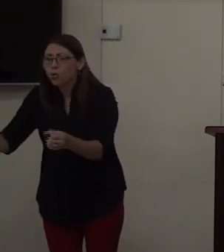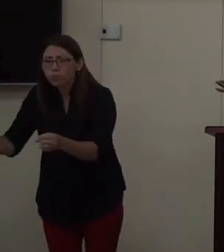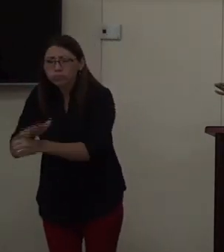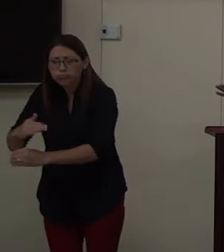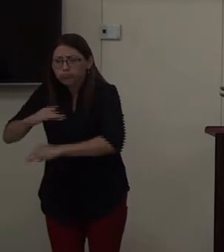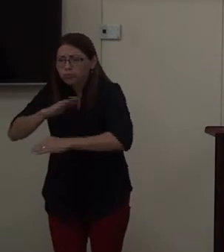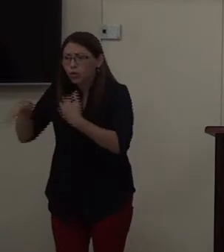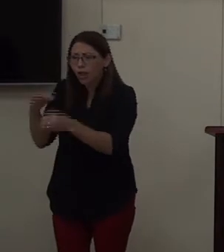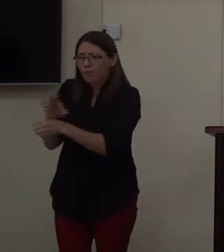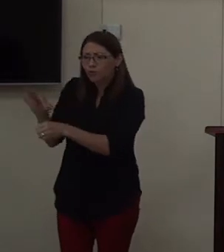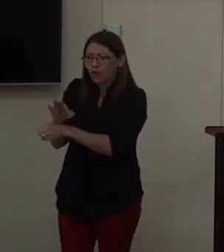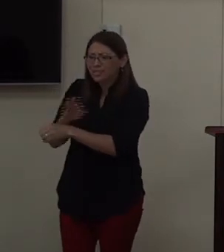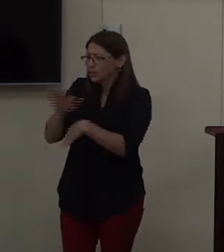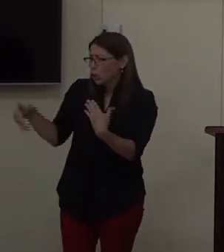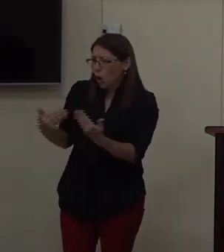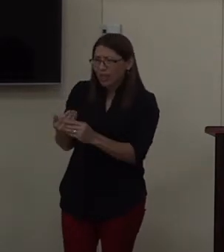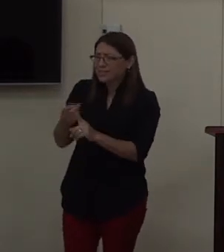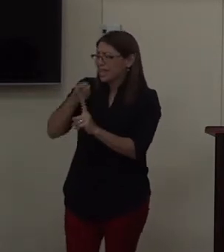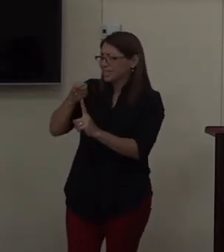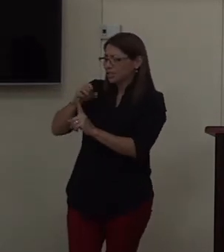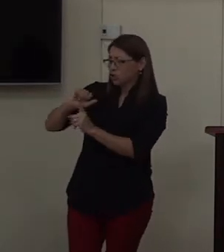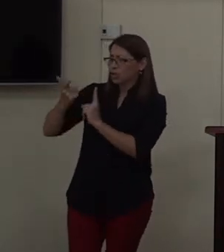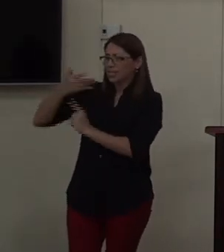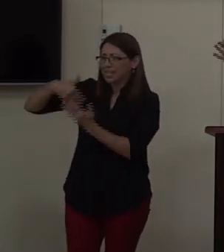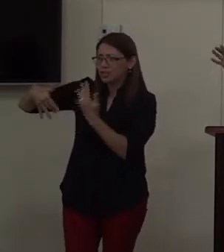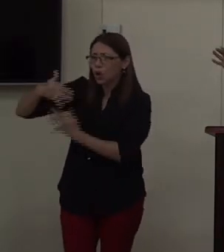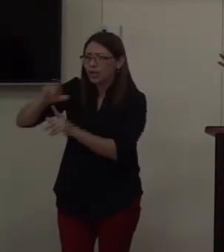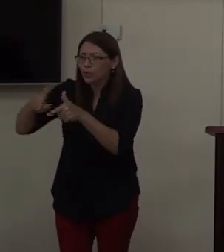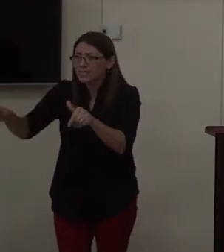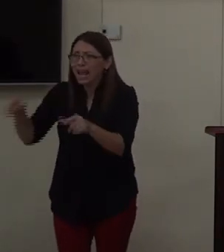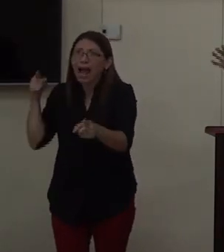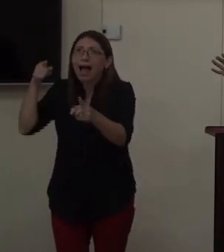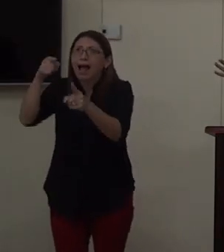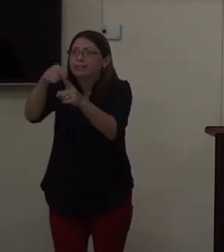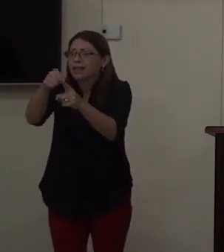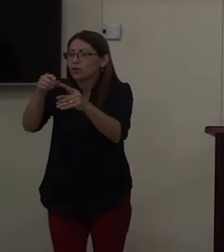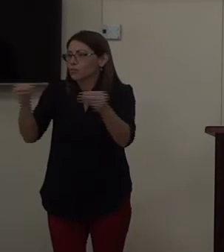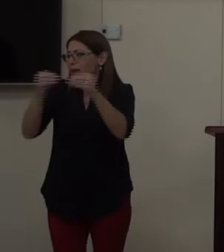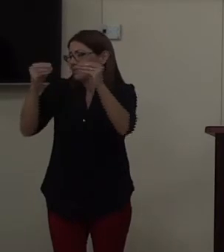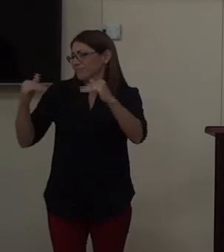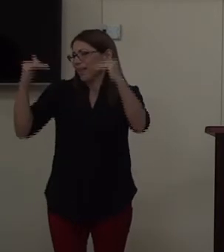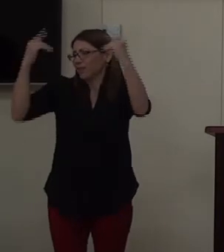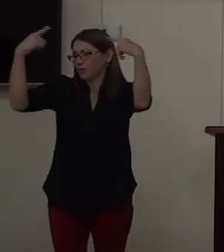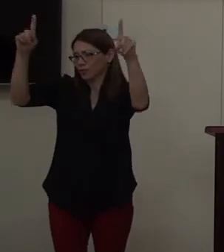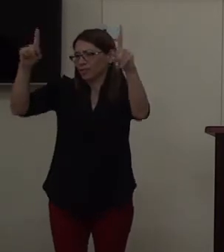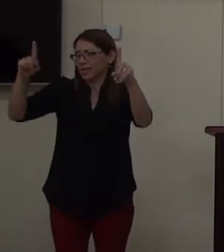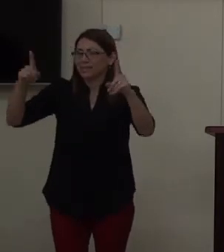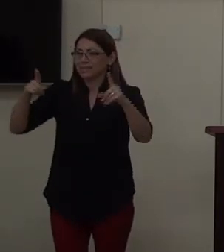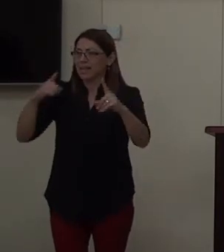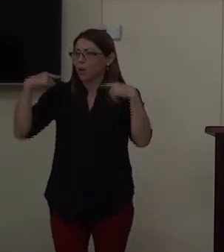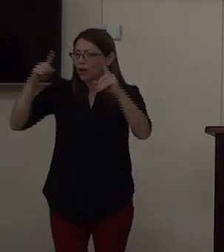funciones, todas, todas, desde la socialización lingüística hasta los fines más altos que se cumplan con la lengua. Todo el español cumple todo